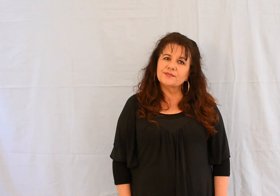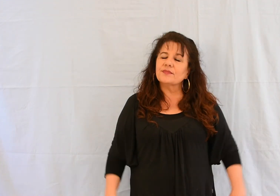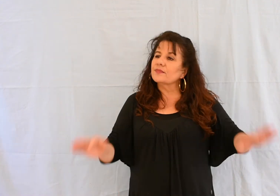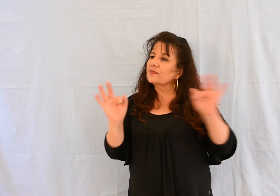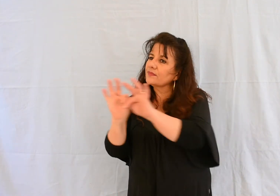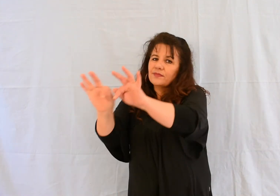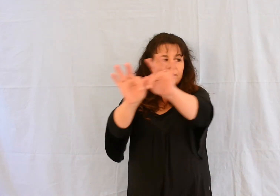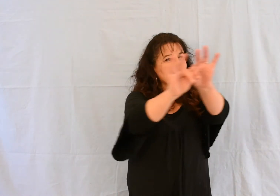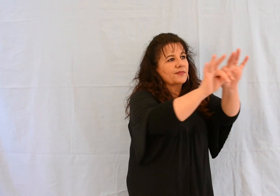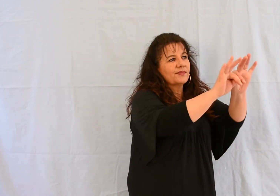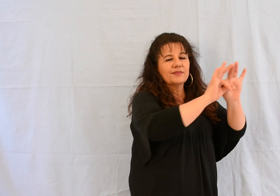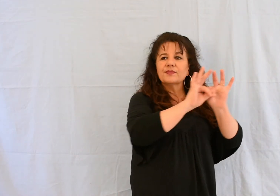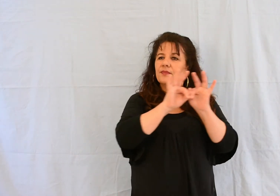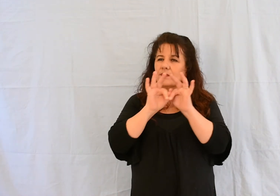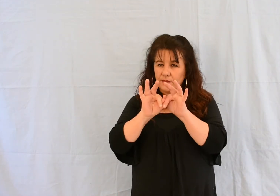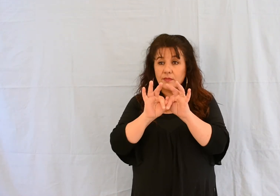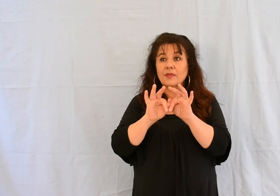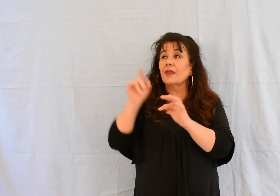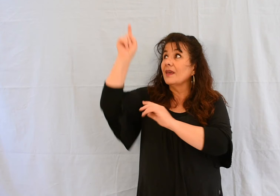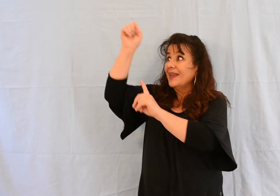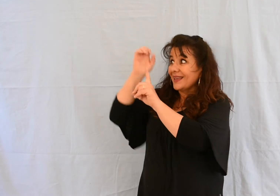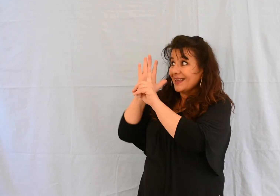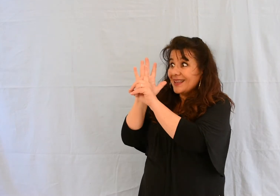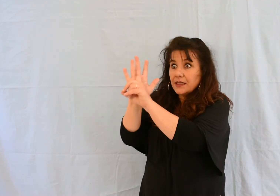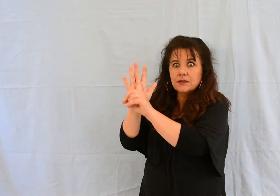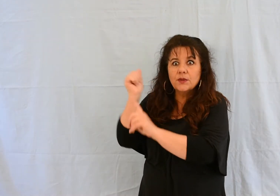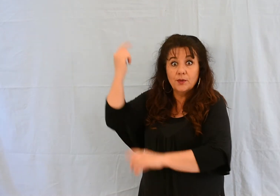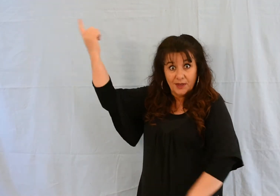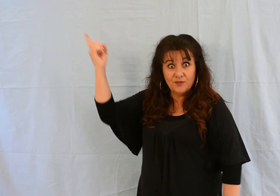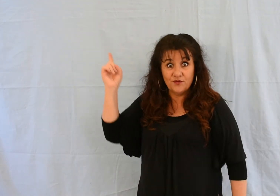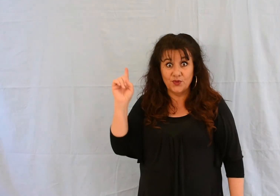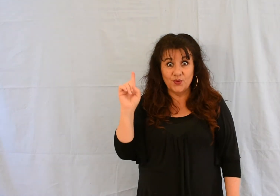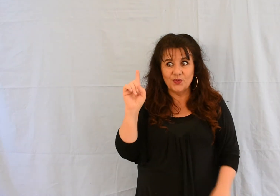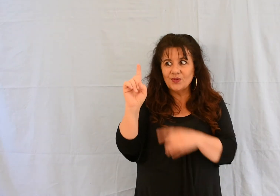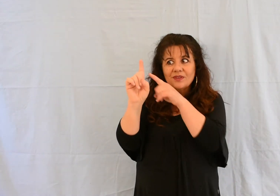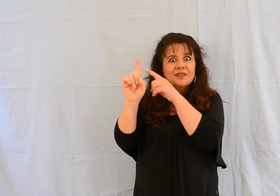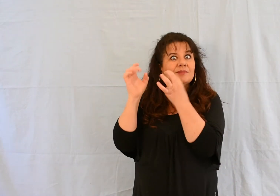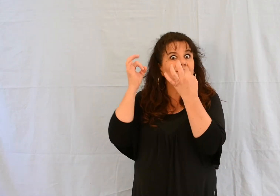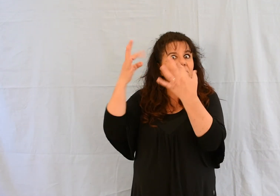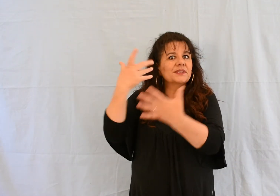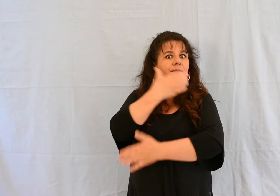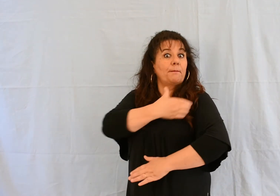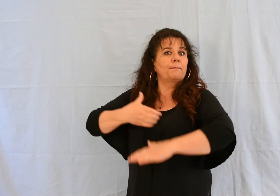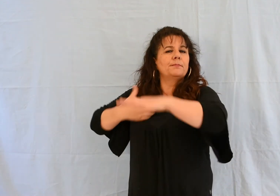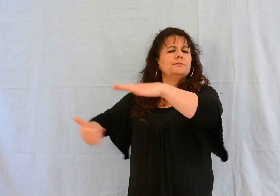Frères, le Christ est venu, grand prêtre des biens à venir.